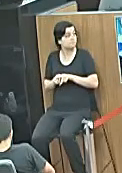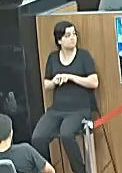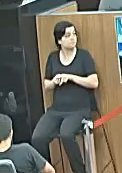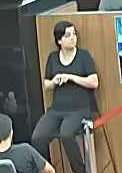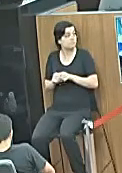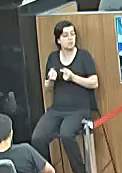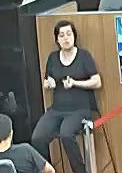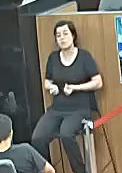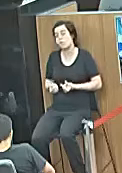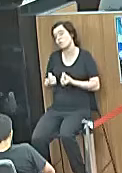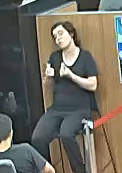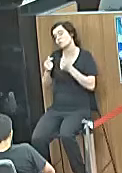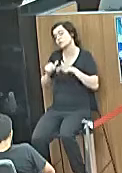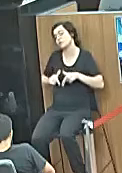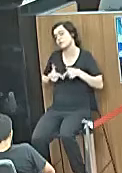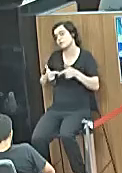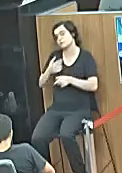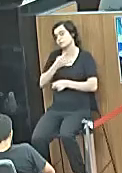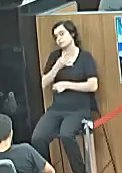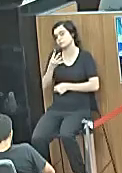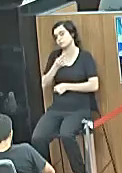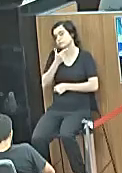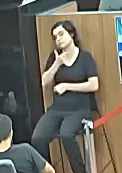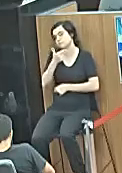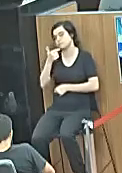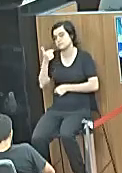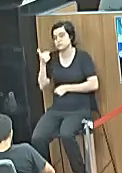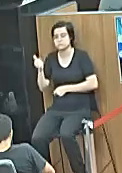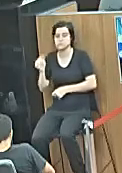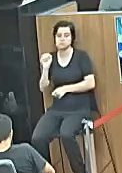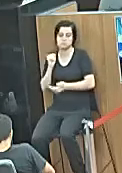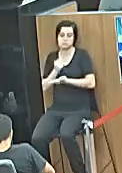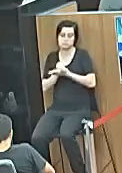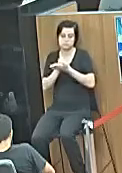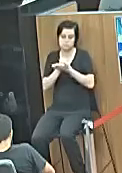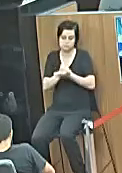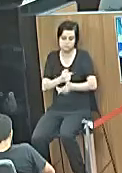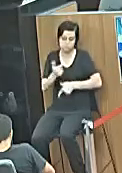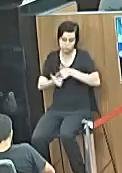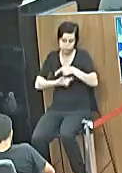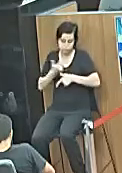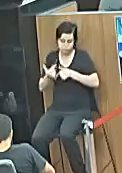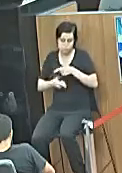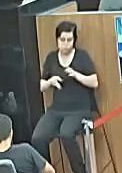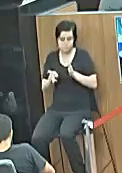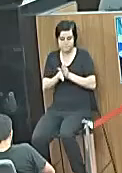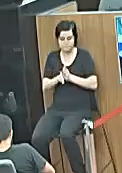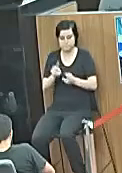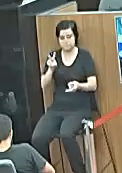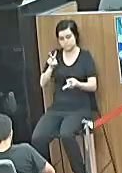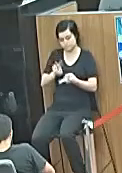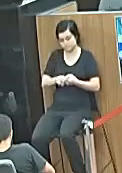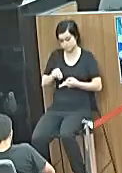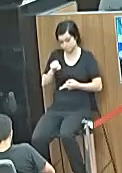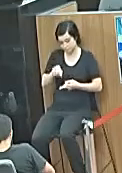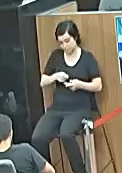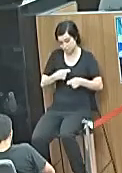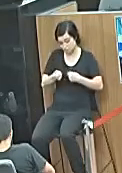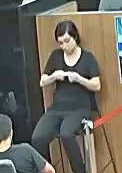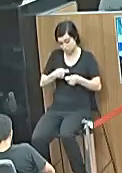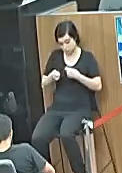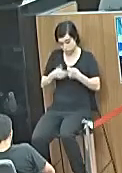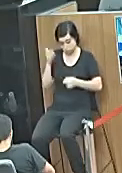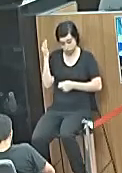ação 4421 manutenção e operacionalização das unidades socioeducativas administração